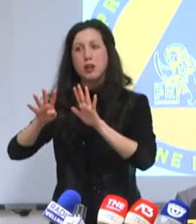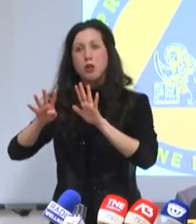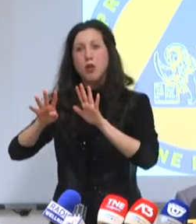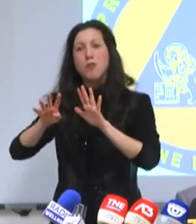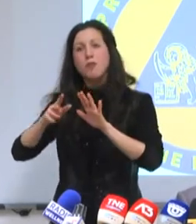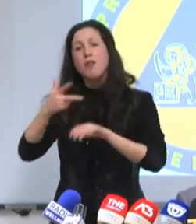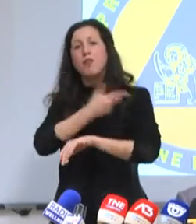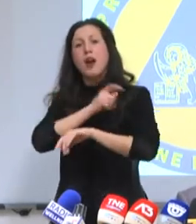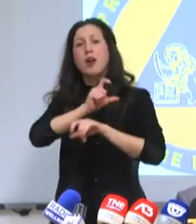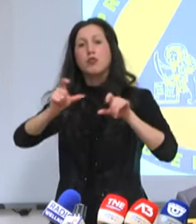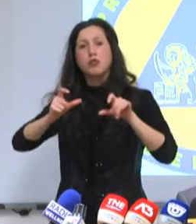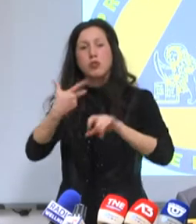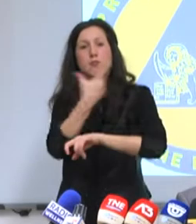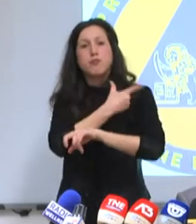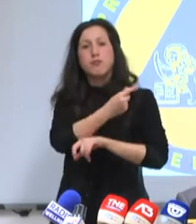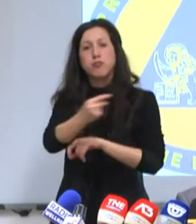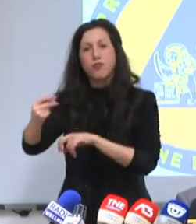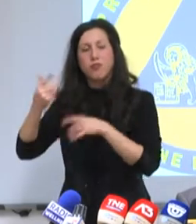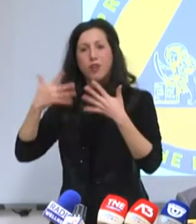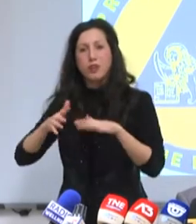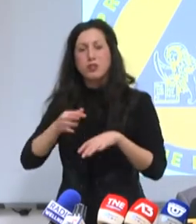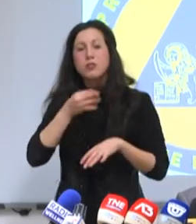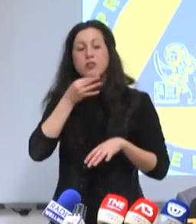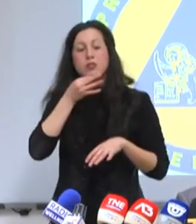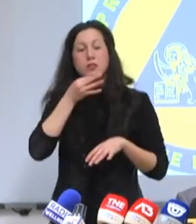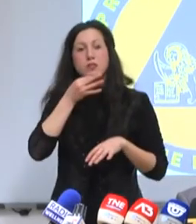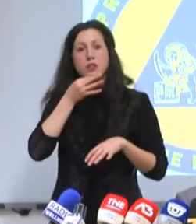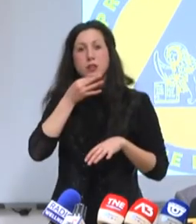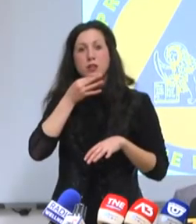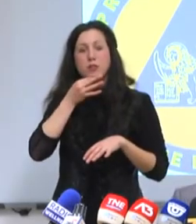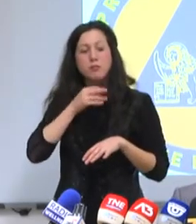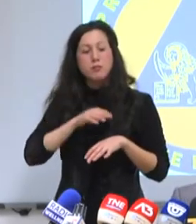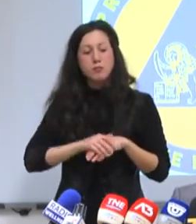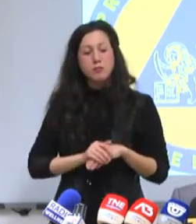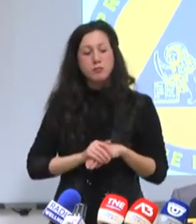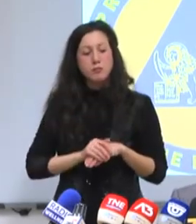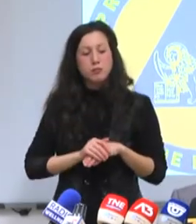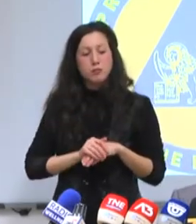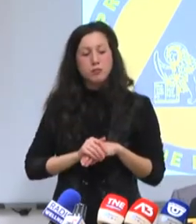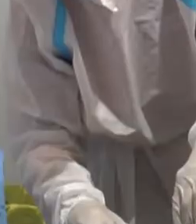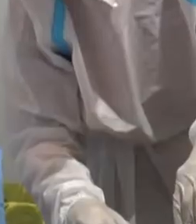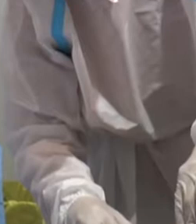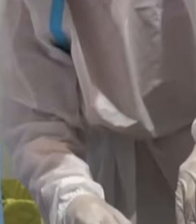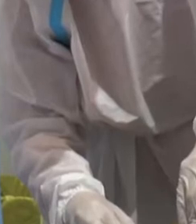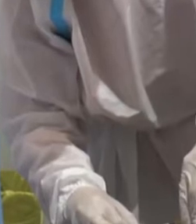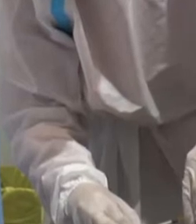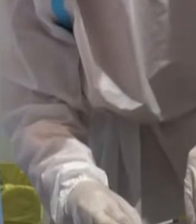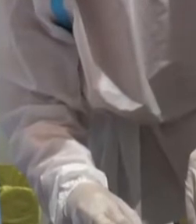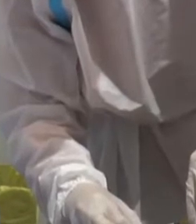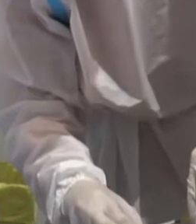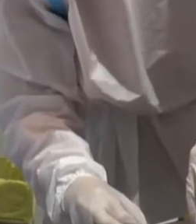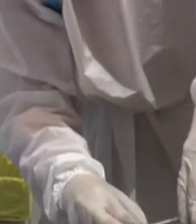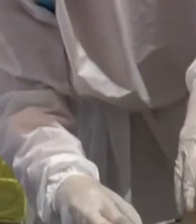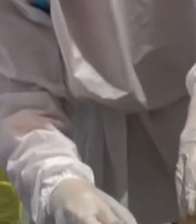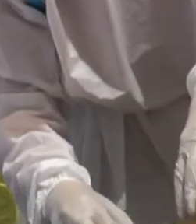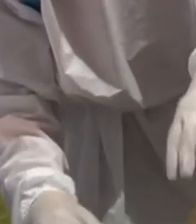traducono in 100 8.841 persone che hanno completato il ciclo di vaccinazione previsto sono quasi 110 mila